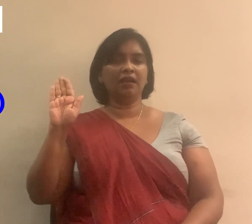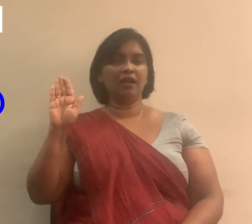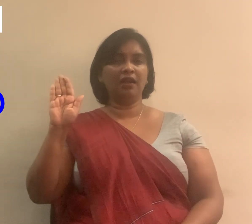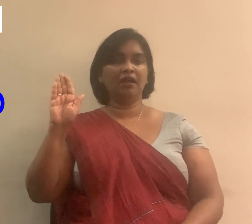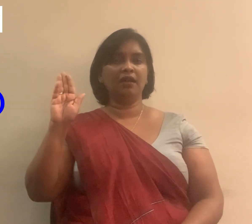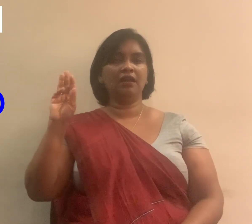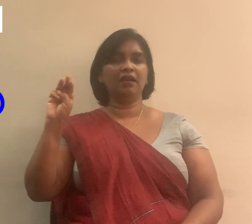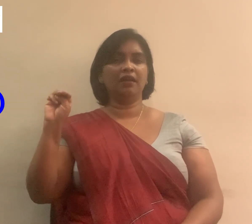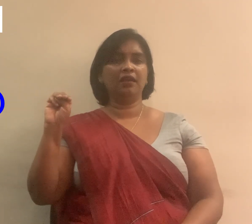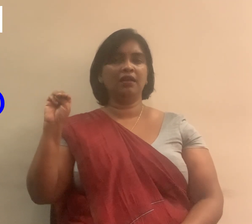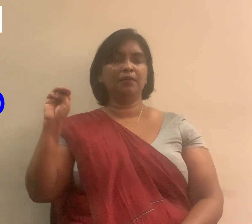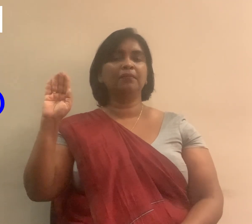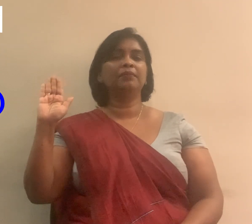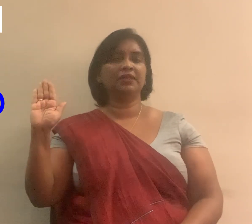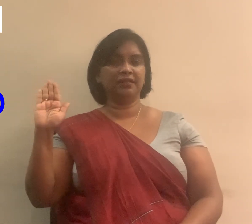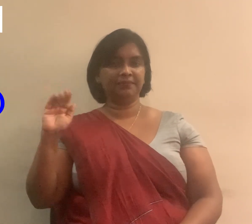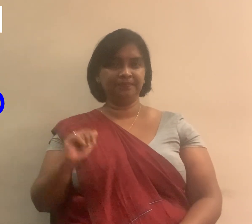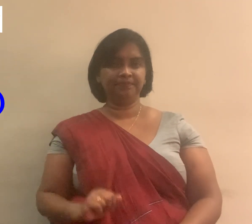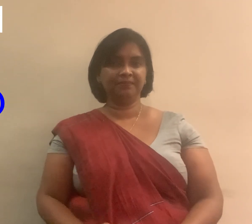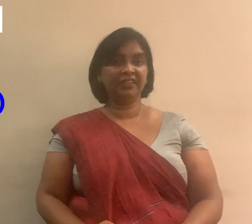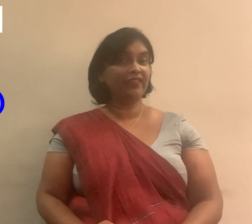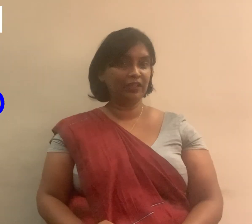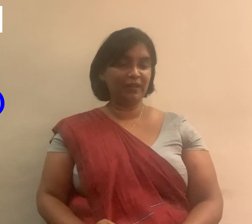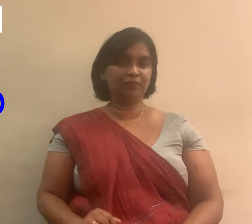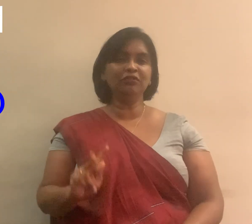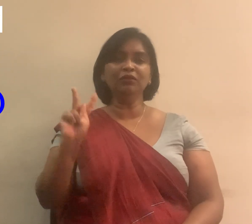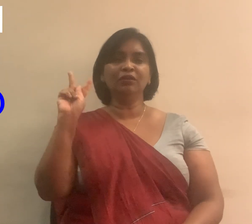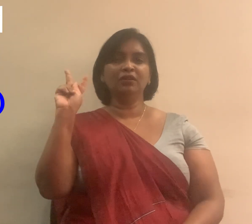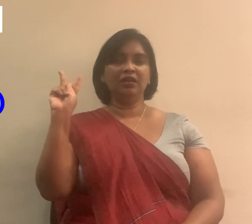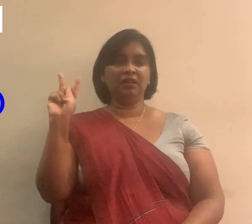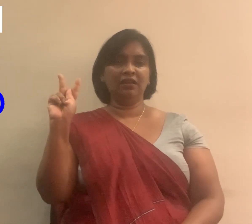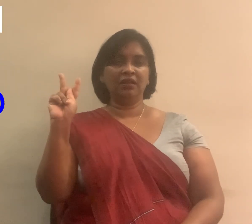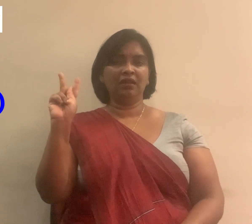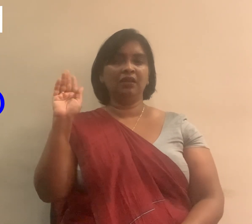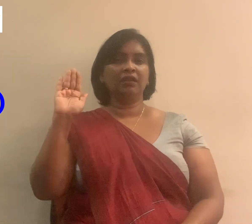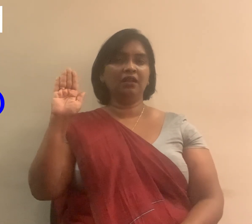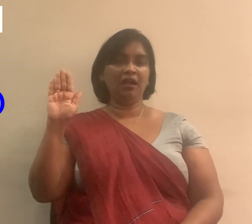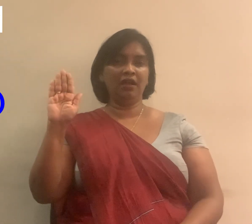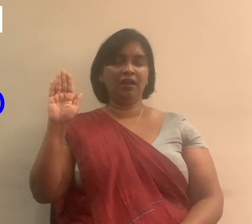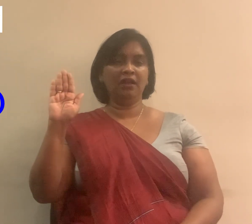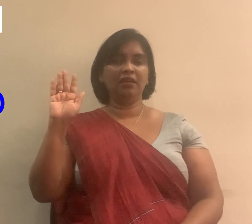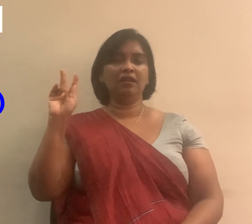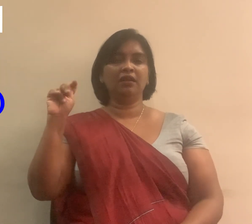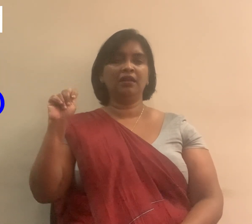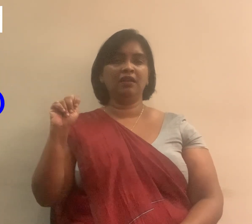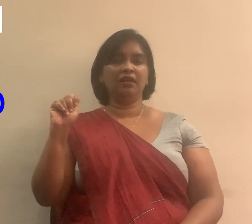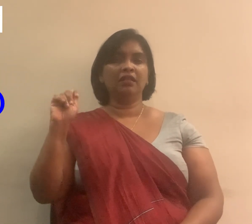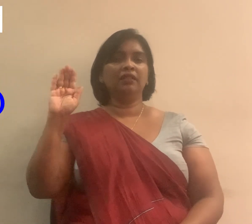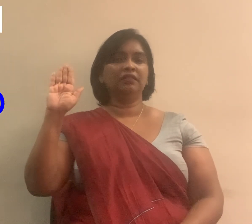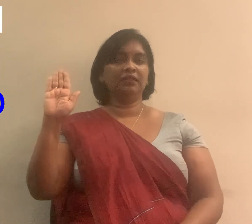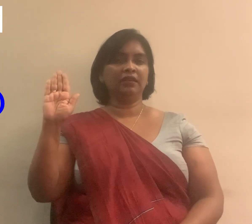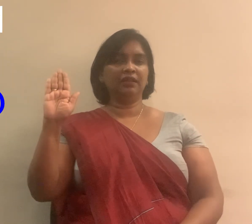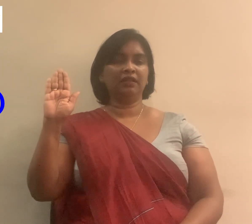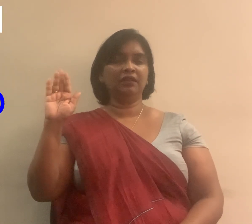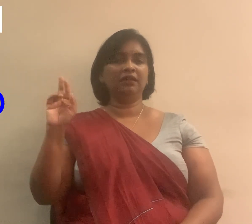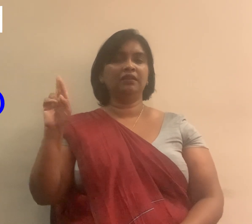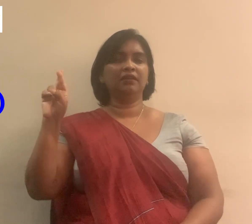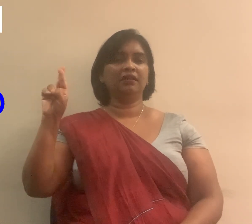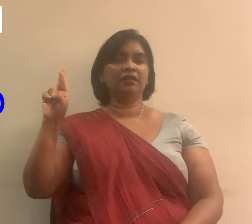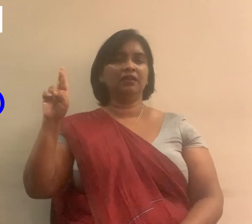ගා ම. නැවත බලමු. කා ත